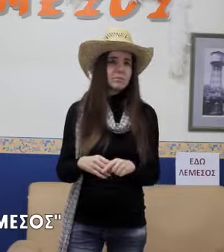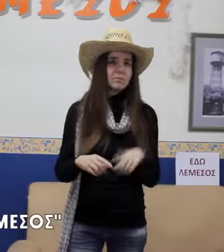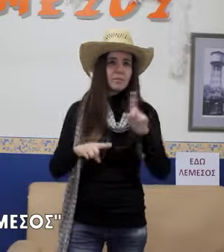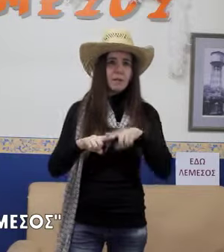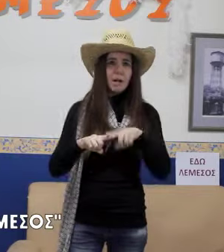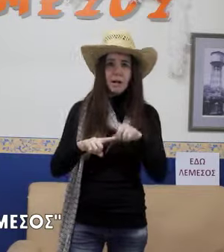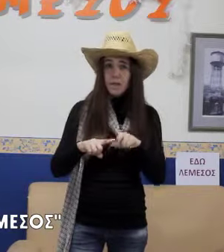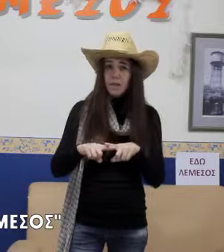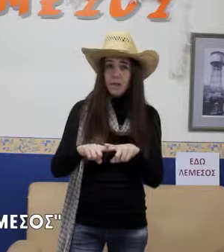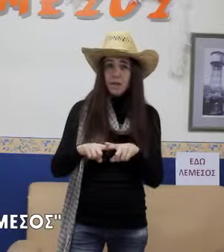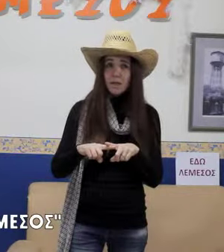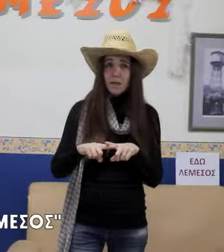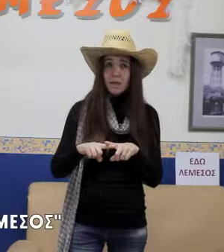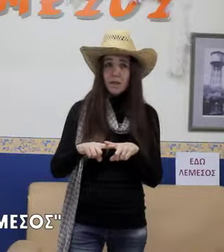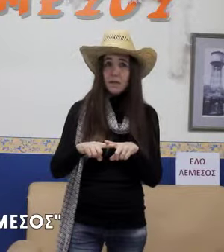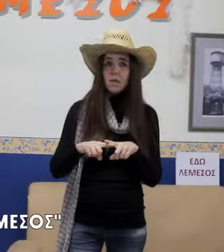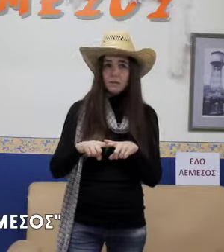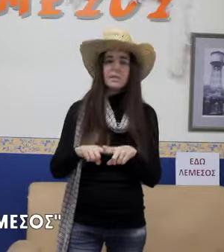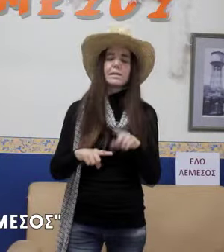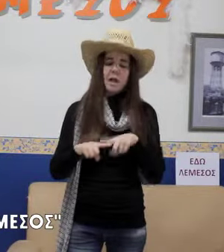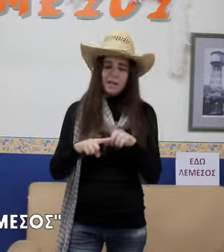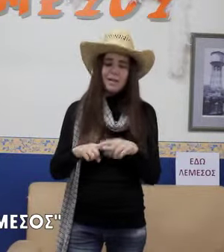ελληνικής και την νεανική χοροδία,